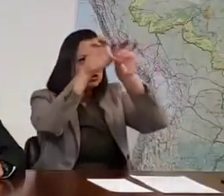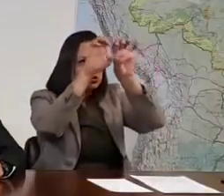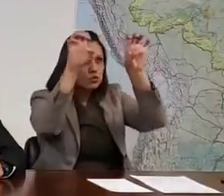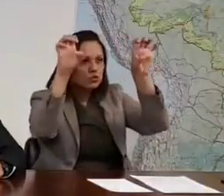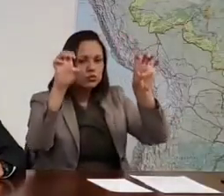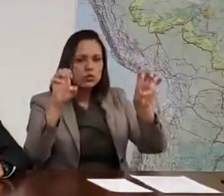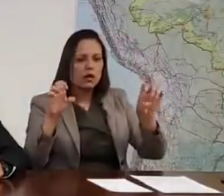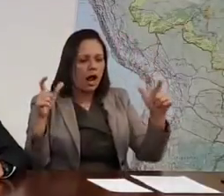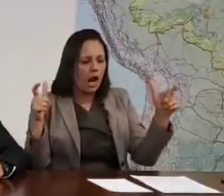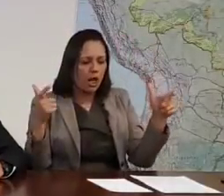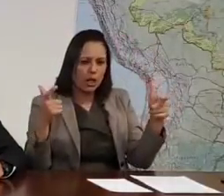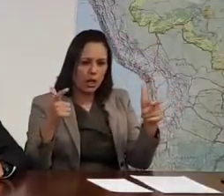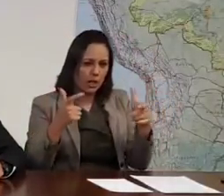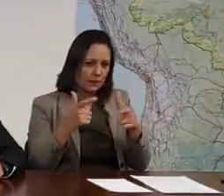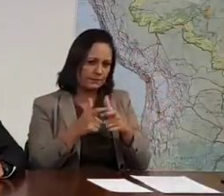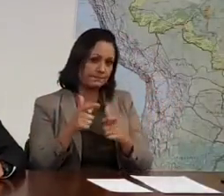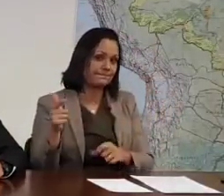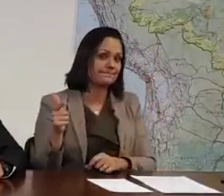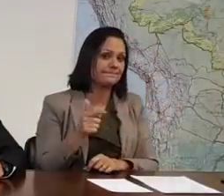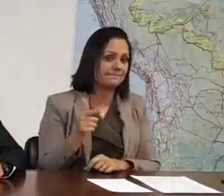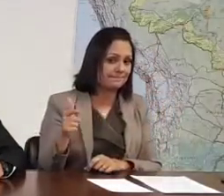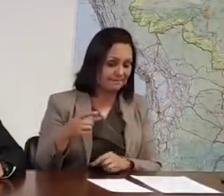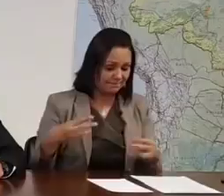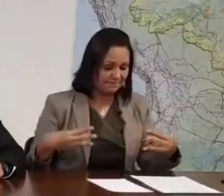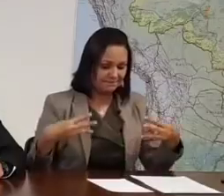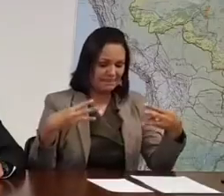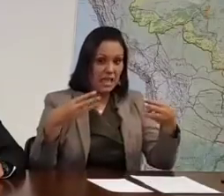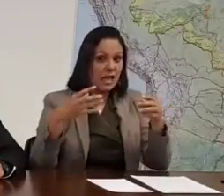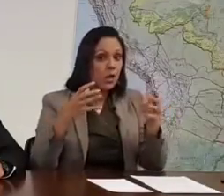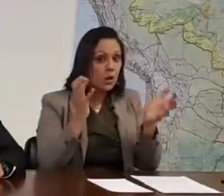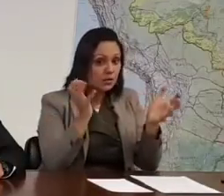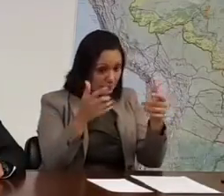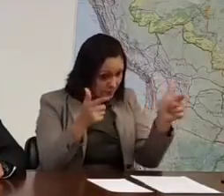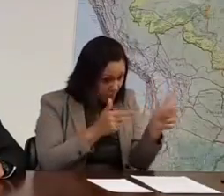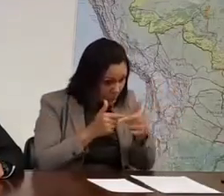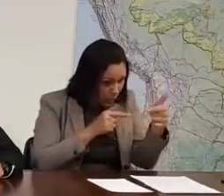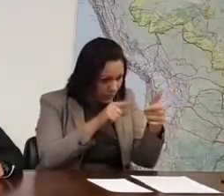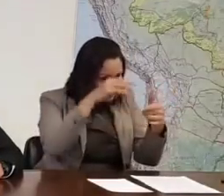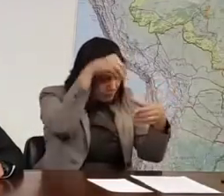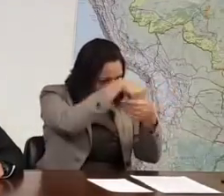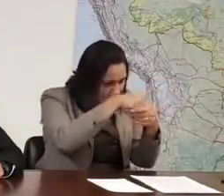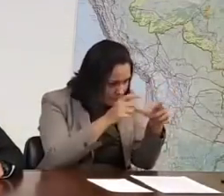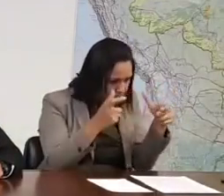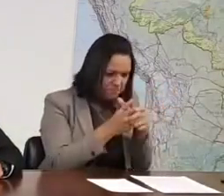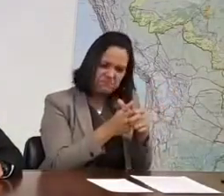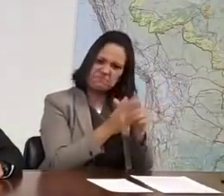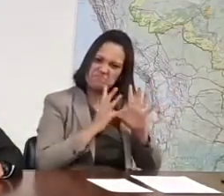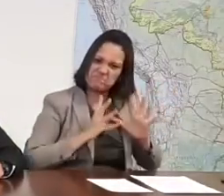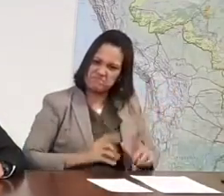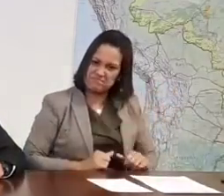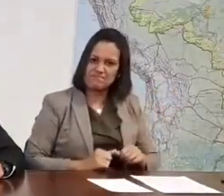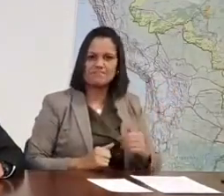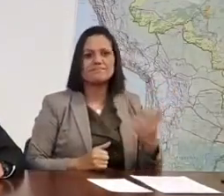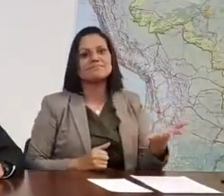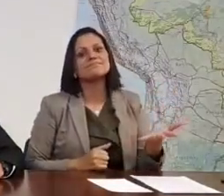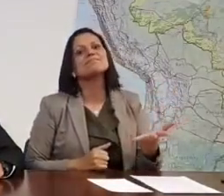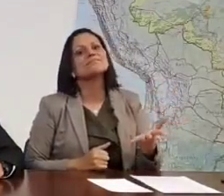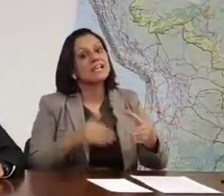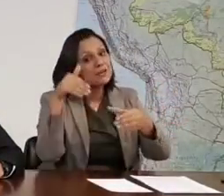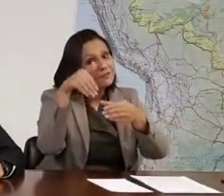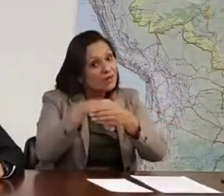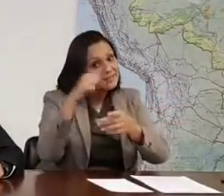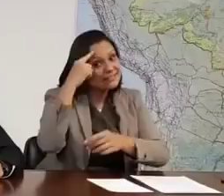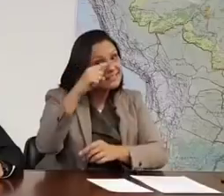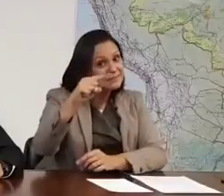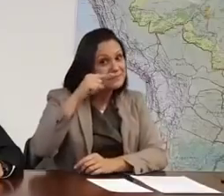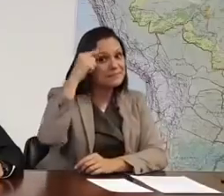com 22 ministérios que são equipes enxutas para servir o Brasil, presidente. Mas essa é a grande diferença. Mas tem que voltar semana que vem no Senado. Tá claro.